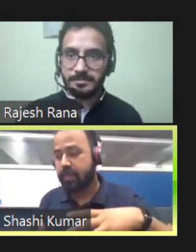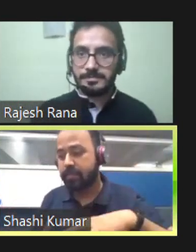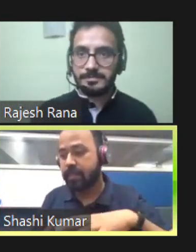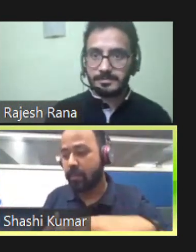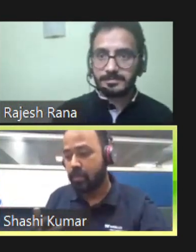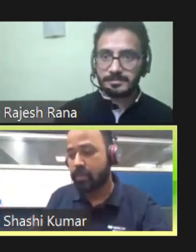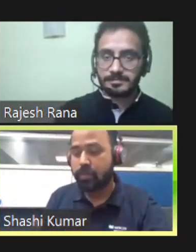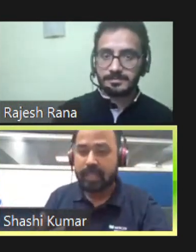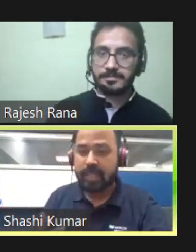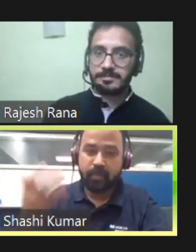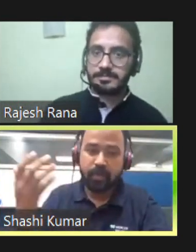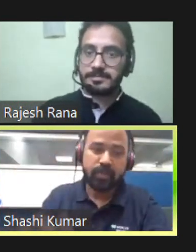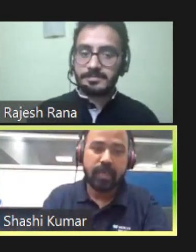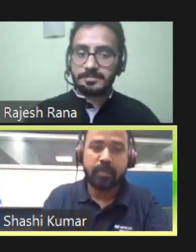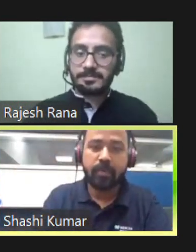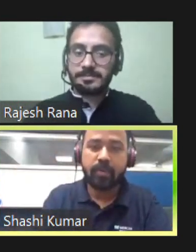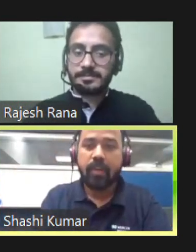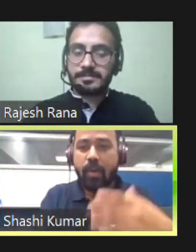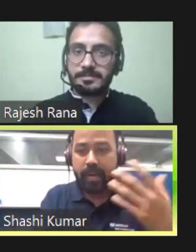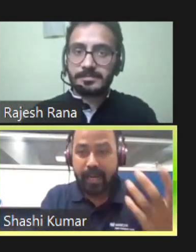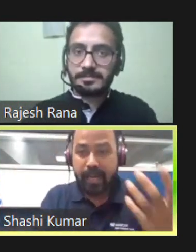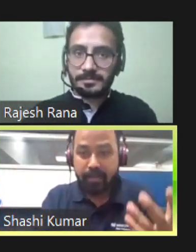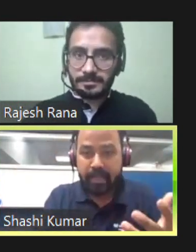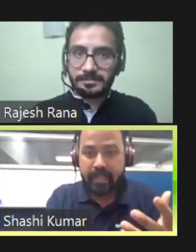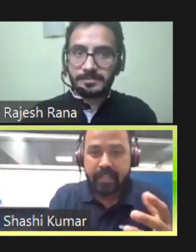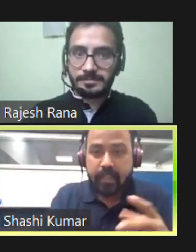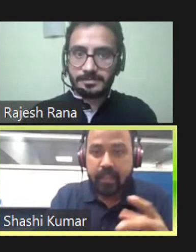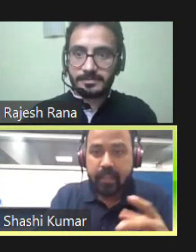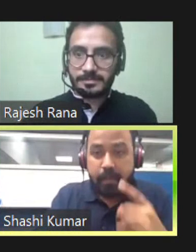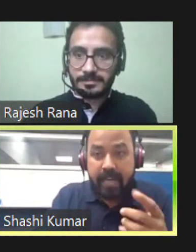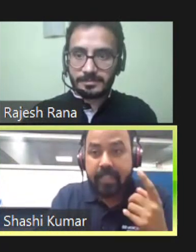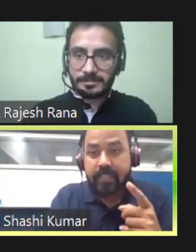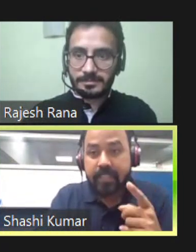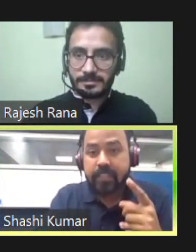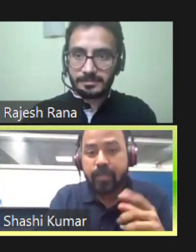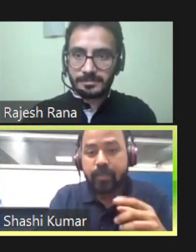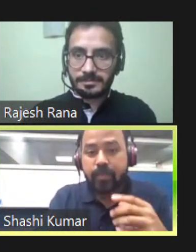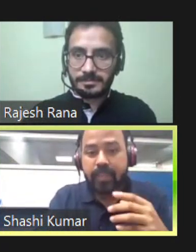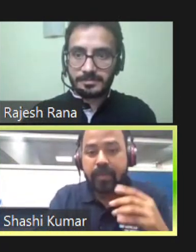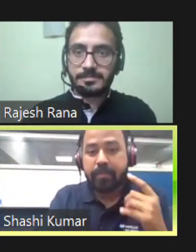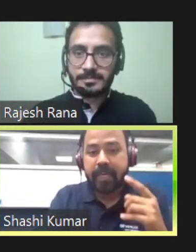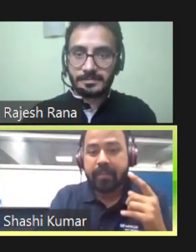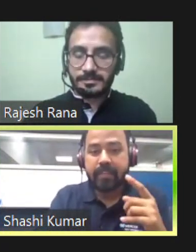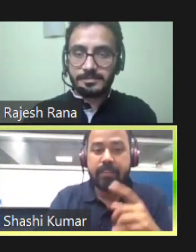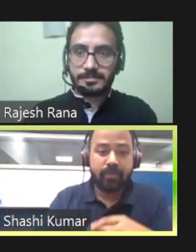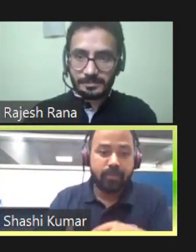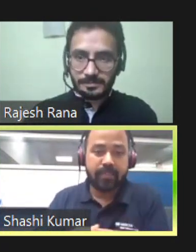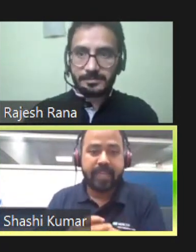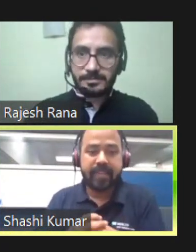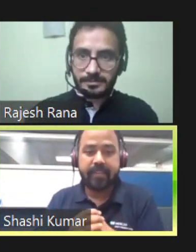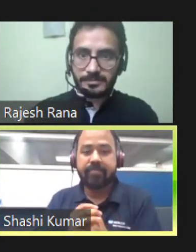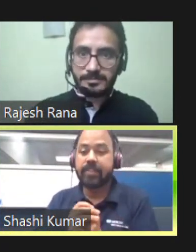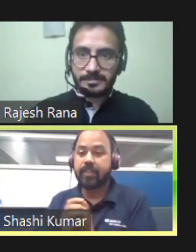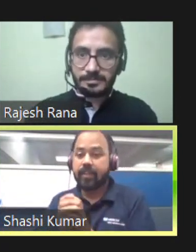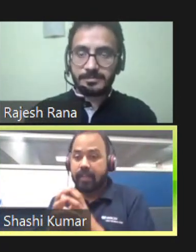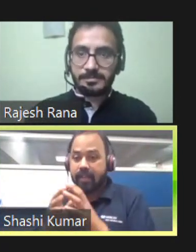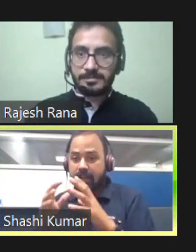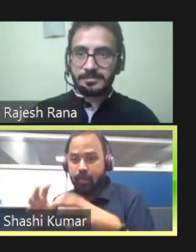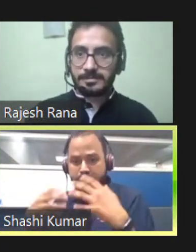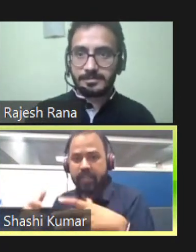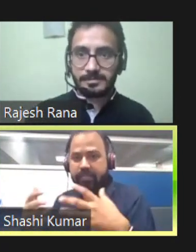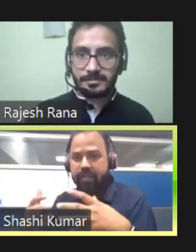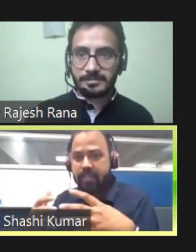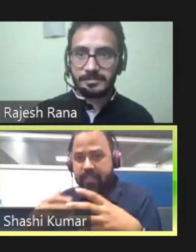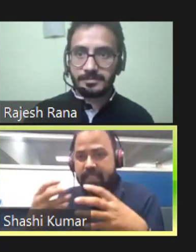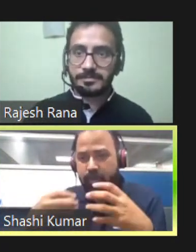वहाँ पे आप डाउनलोड करो उस ऐप को और उससे आपको और हेल्प मिलेगी। प्रैक्टिस जरूरी है, प्रैक्टिस जरूरी है, राइट। डेफ कल्चर, नो